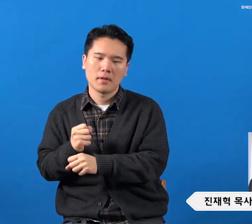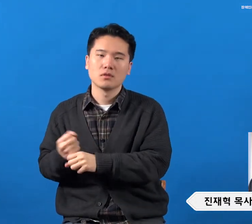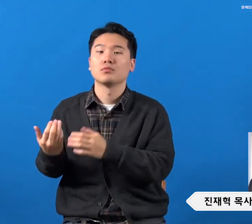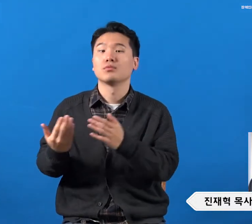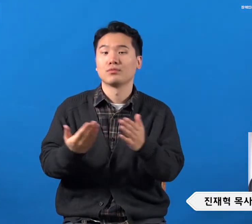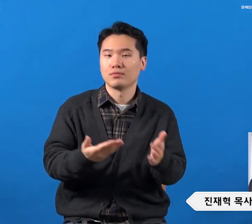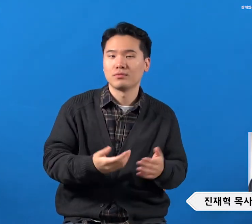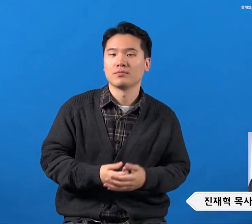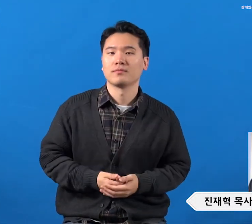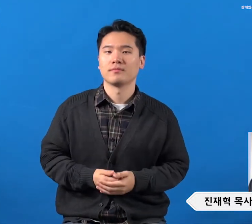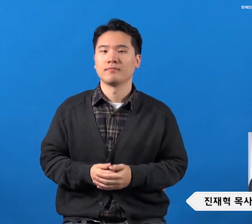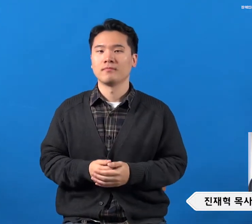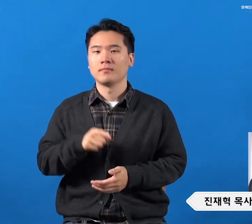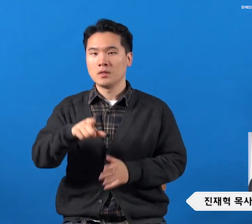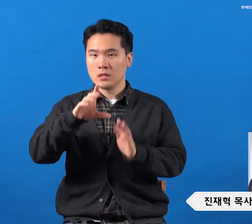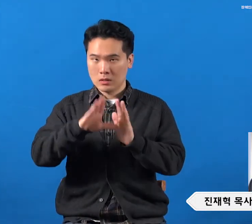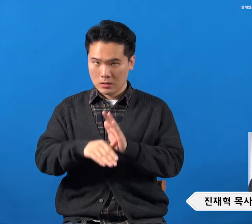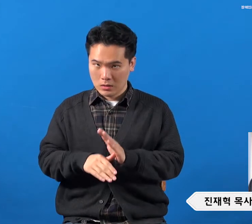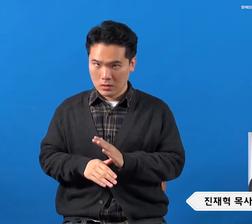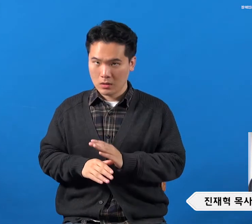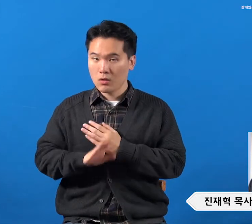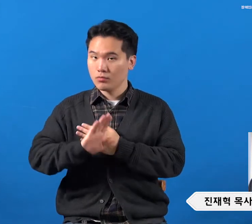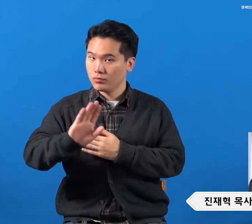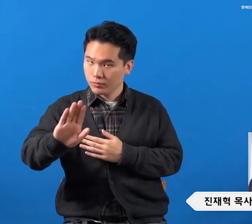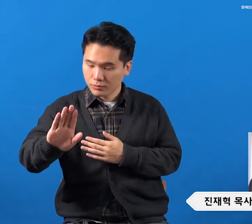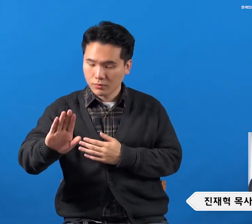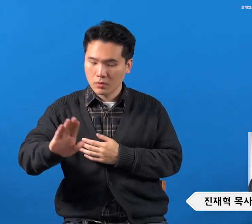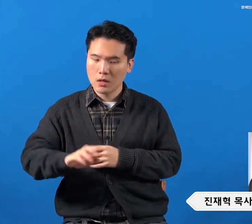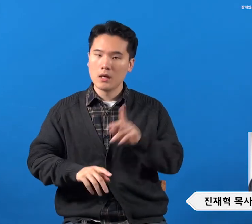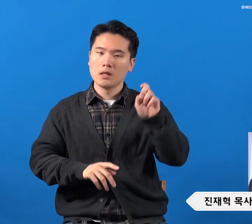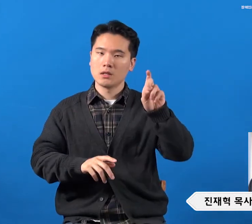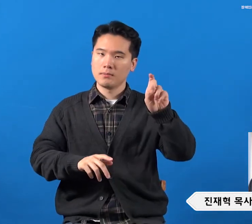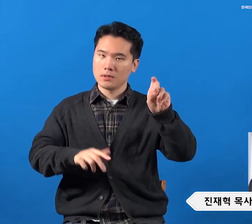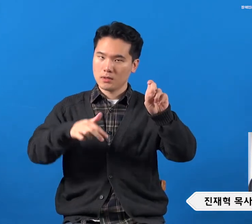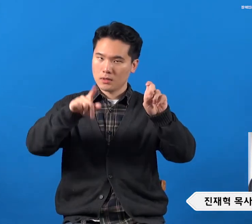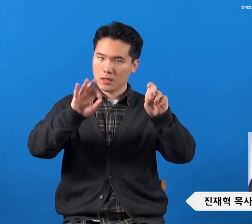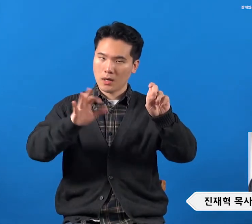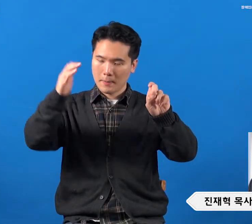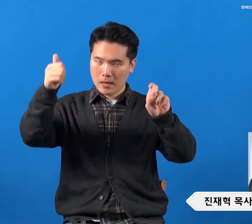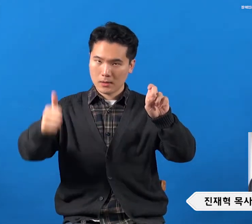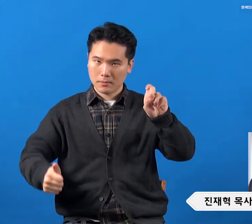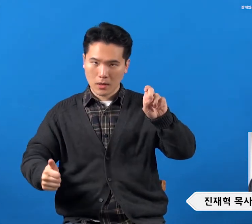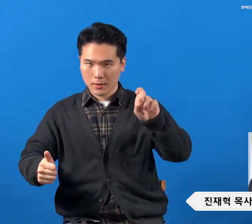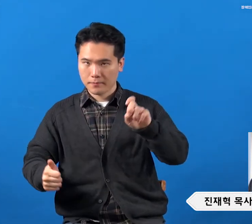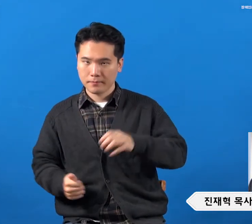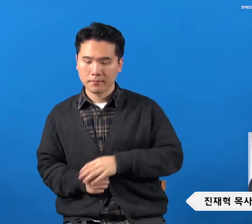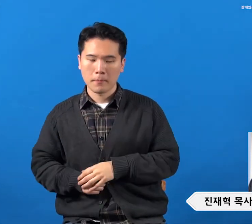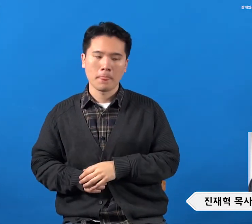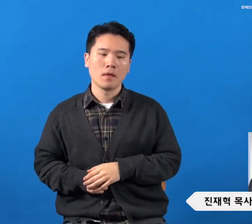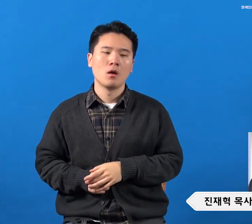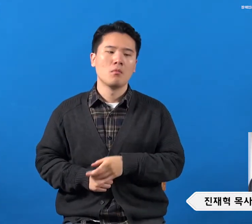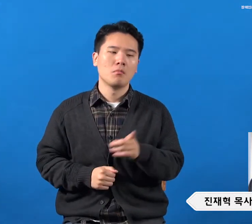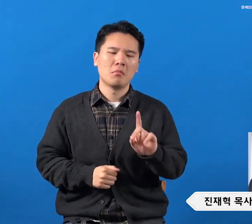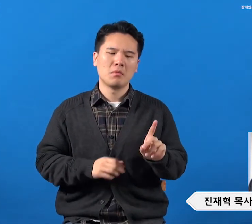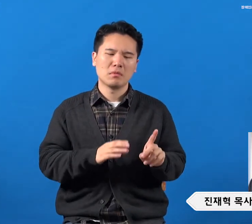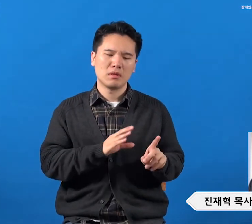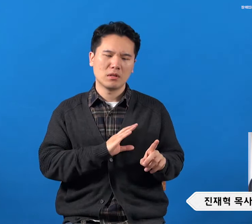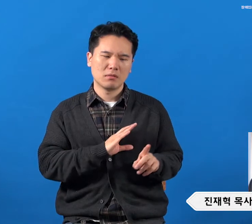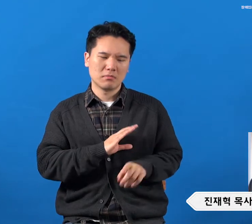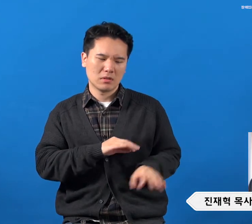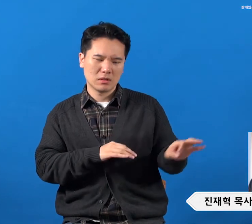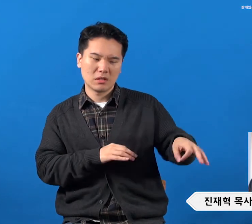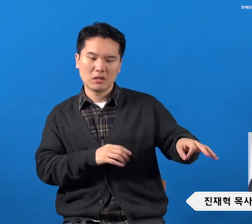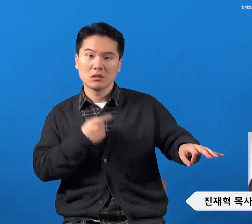봅니다. 그 장면 직후에 11장 마지막에 별 볼 일 없는 그때는 이름도 제대로